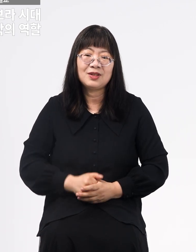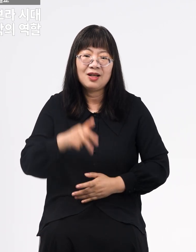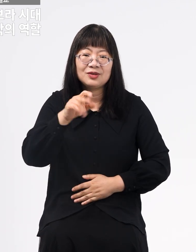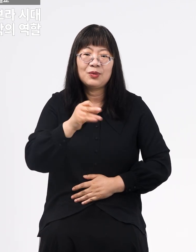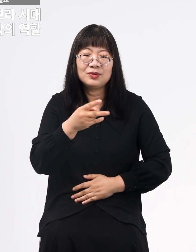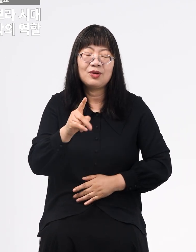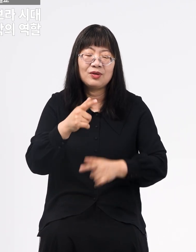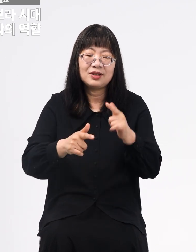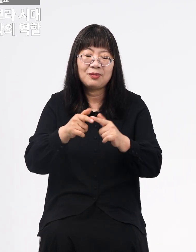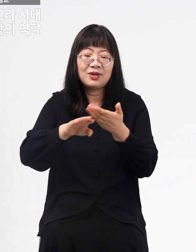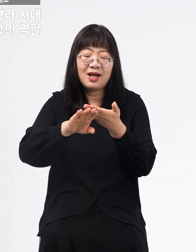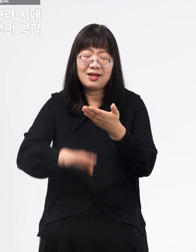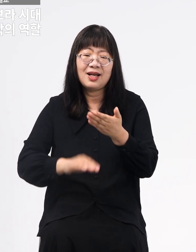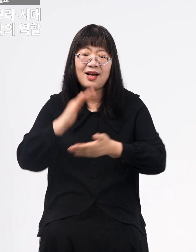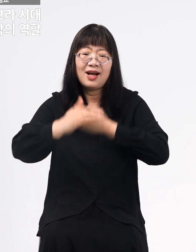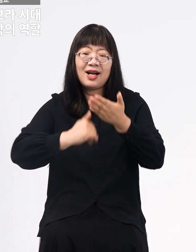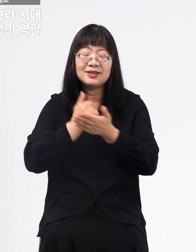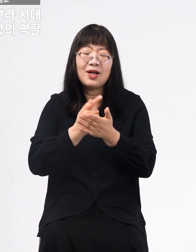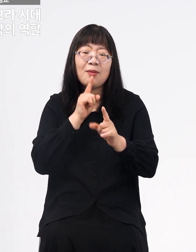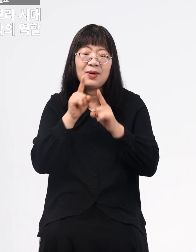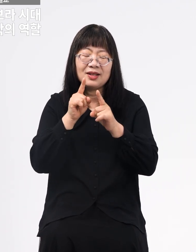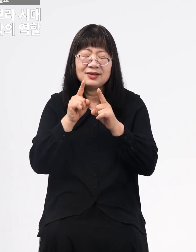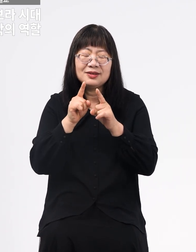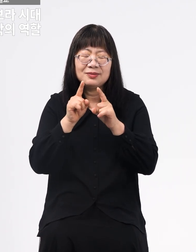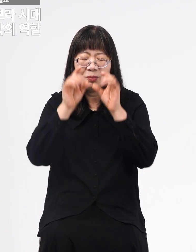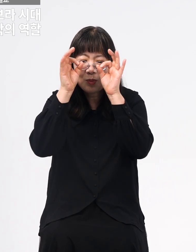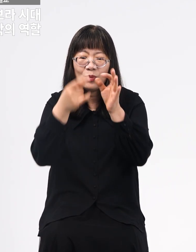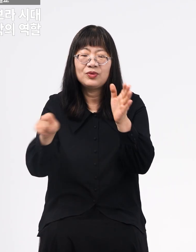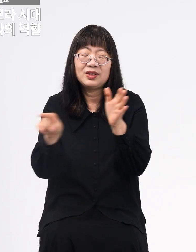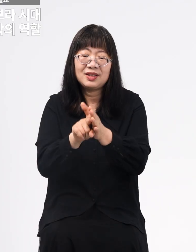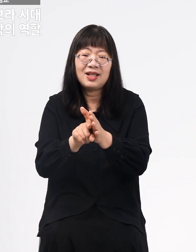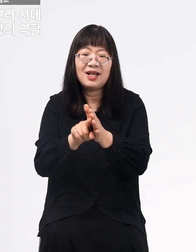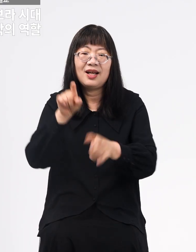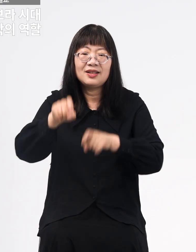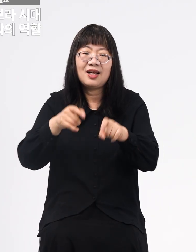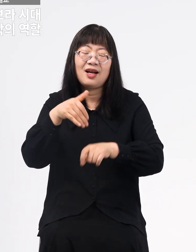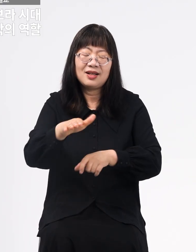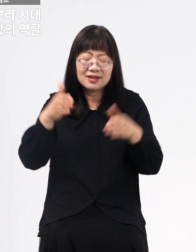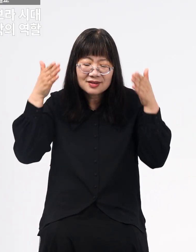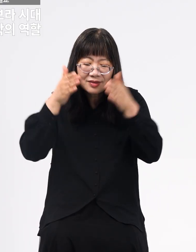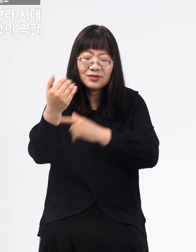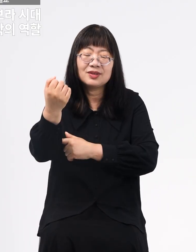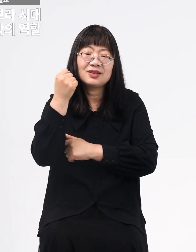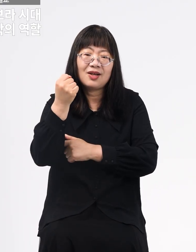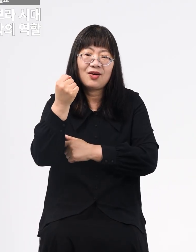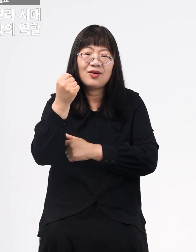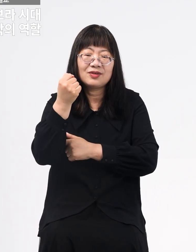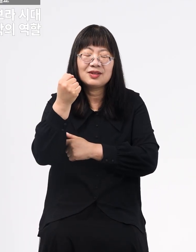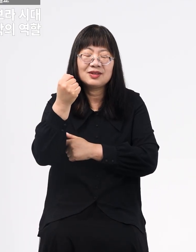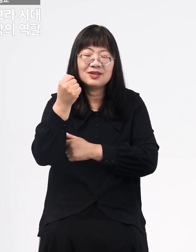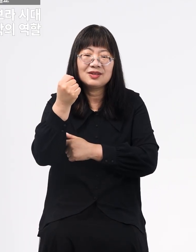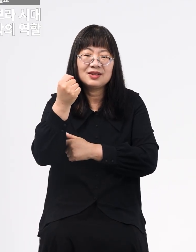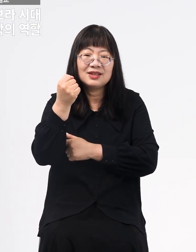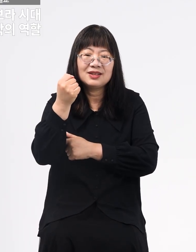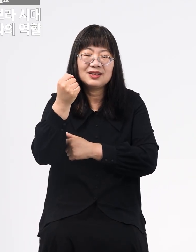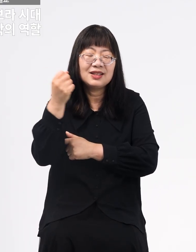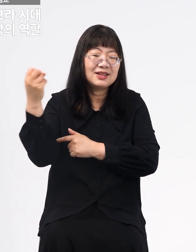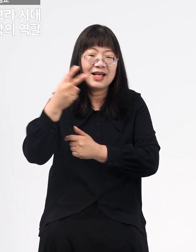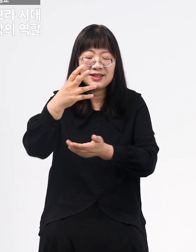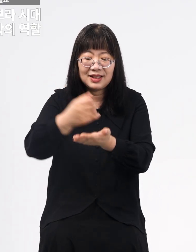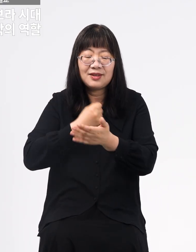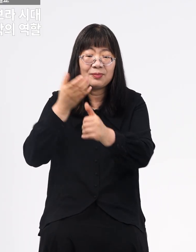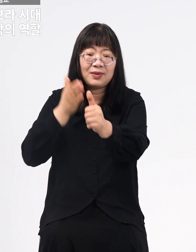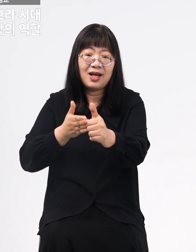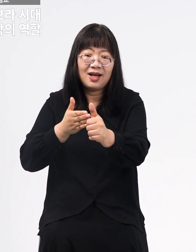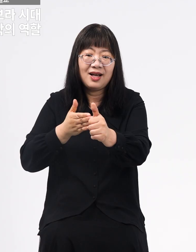종려나무 아래 말씀을 들으러 나아가는 집중력을 상기시키기 바랍니다. 거기에